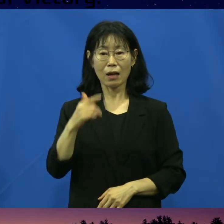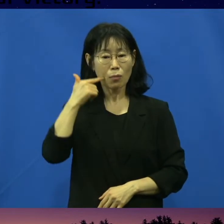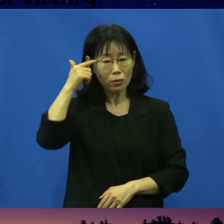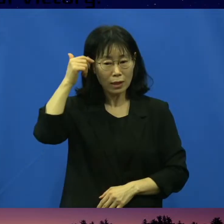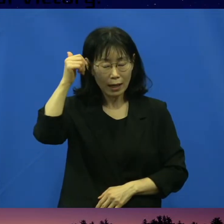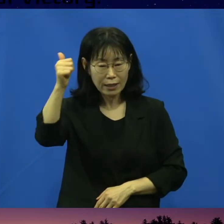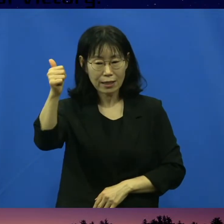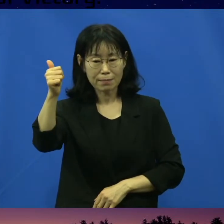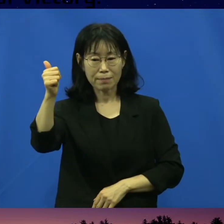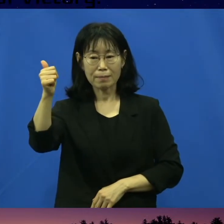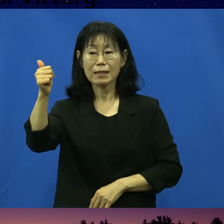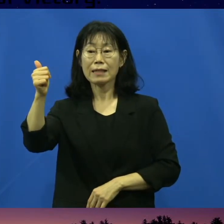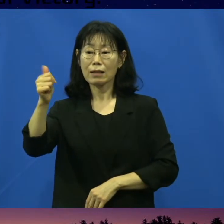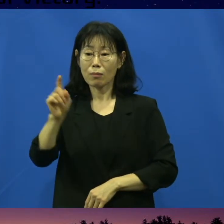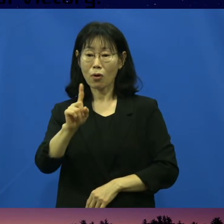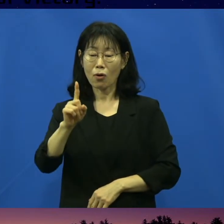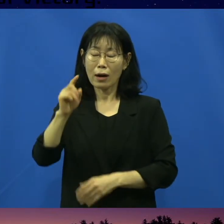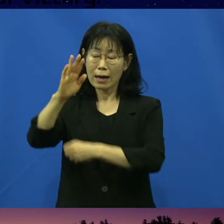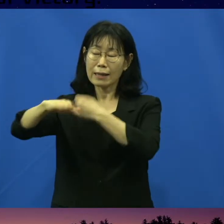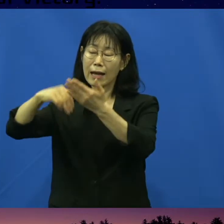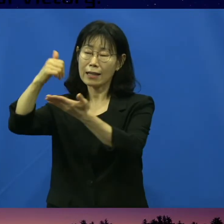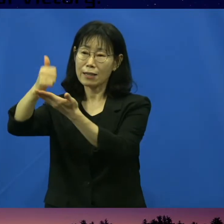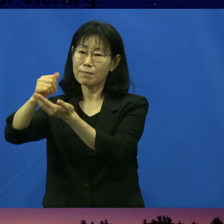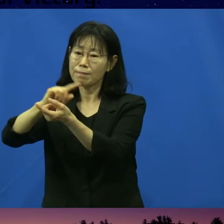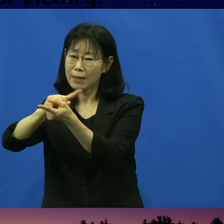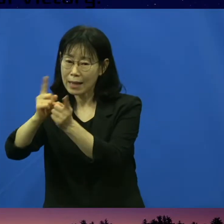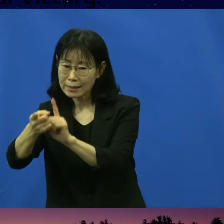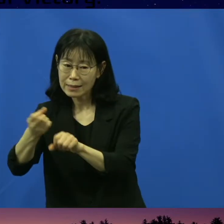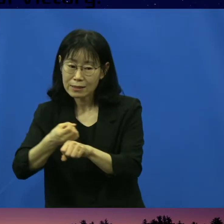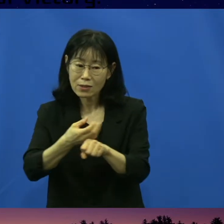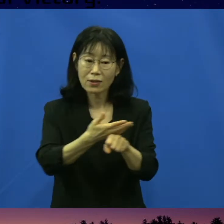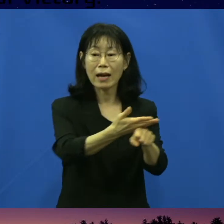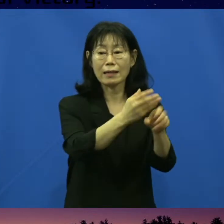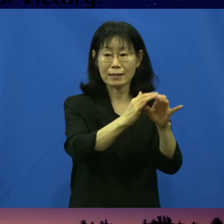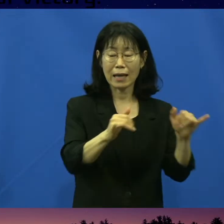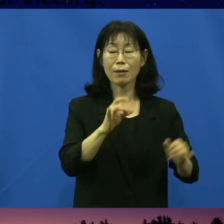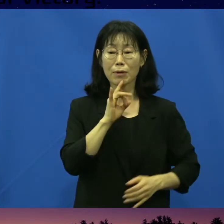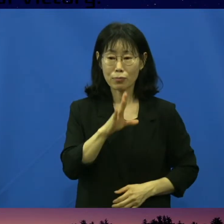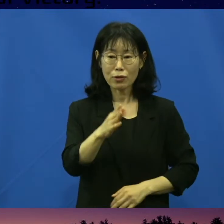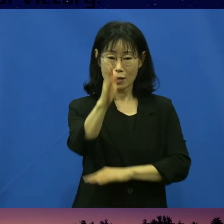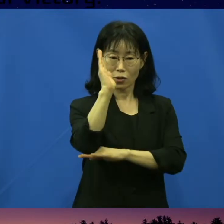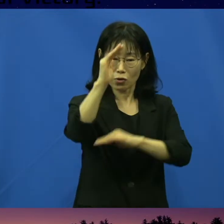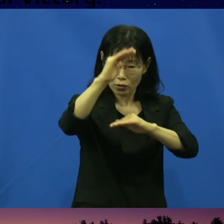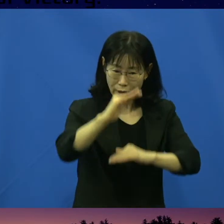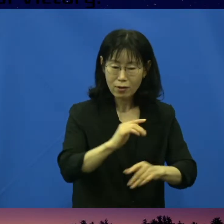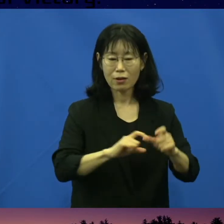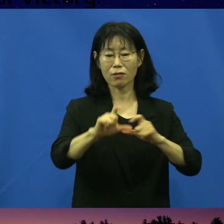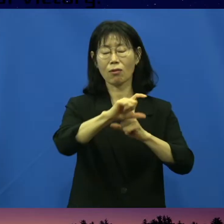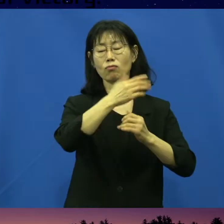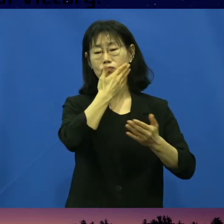말씀이 하나님의 말씀이라면 아멘을 해야 은혜가 임한다는 거죠.